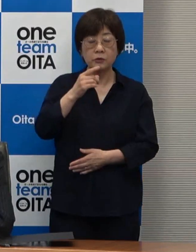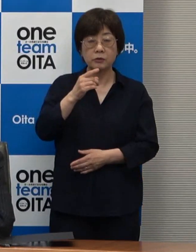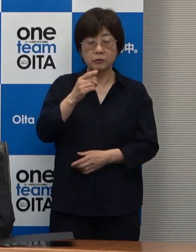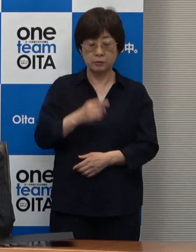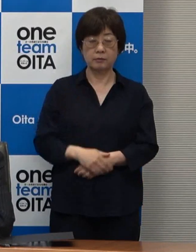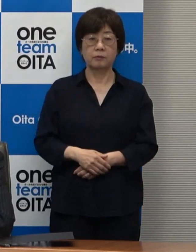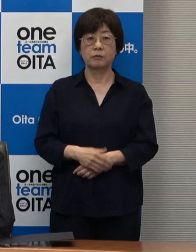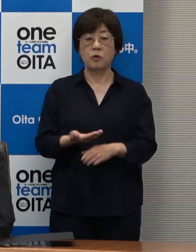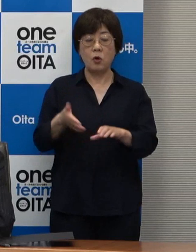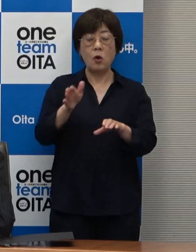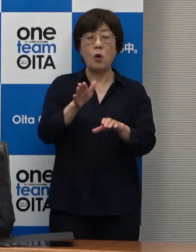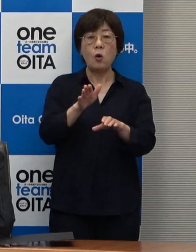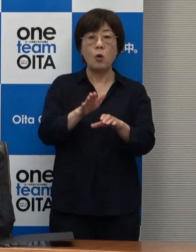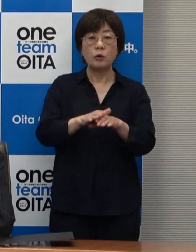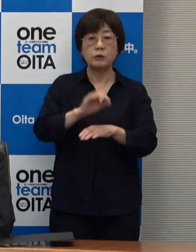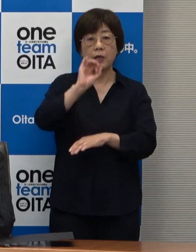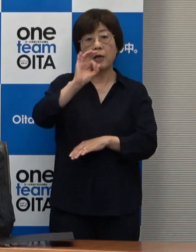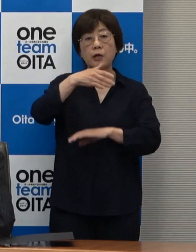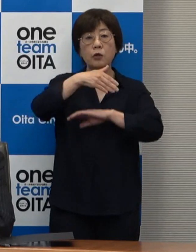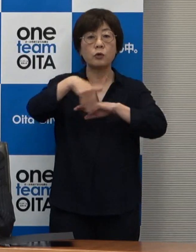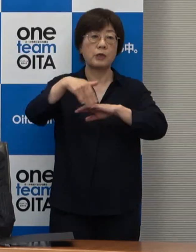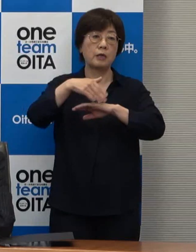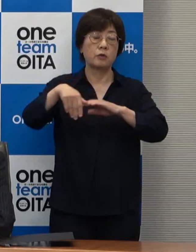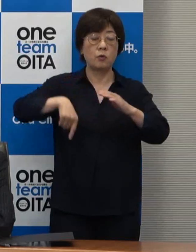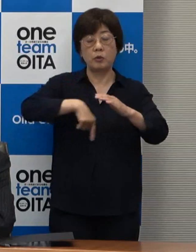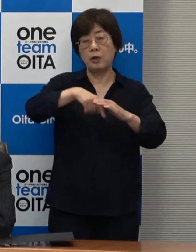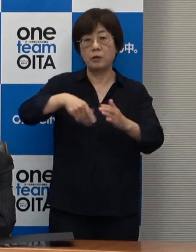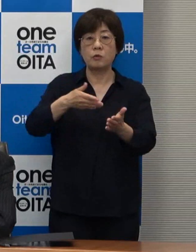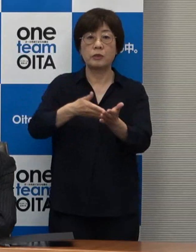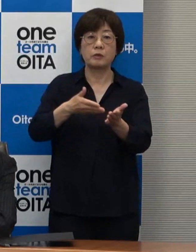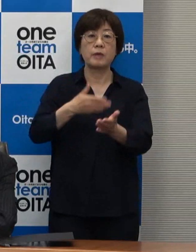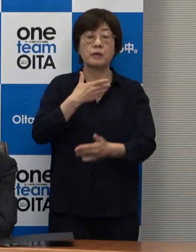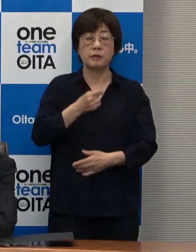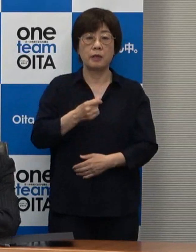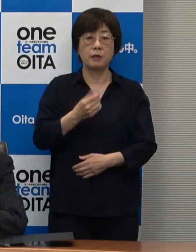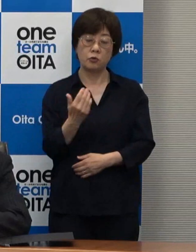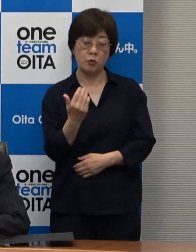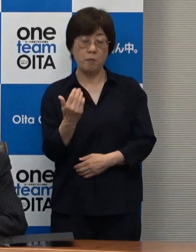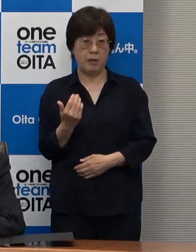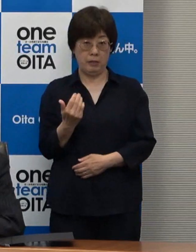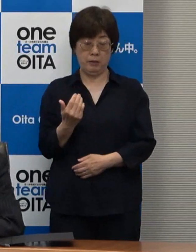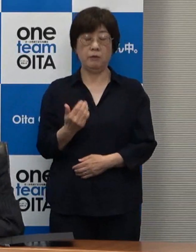ね、肉付け予算の部分を申し上げたいと思いますが、その前に